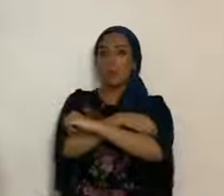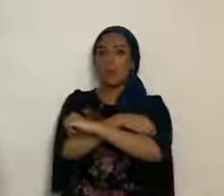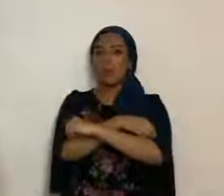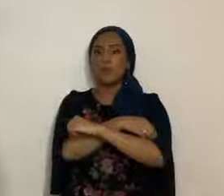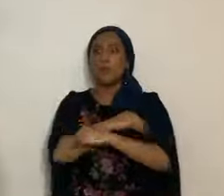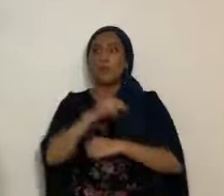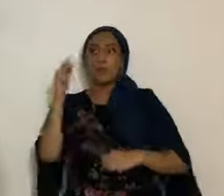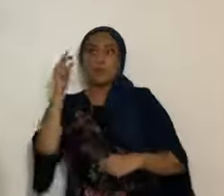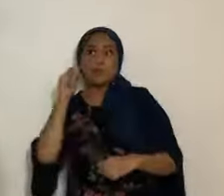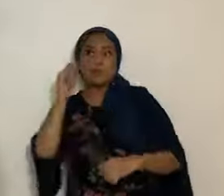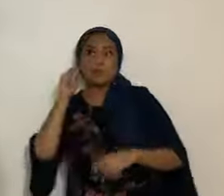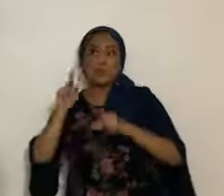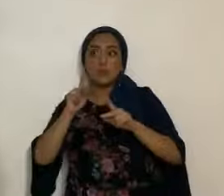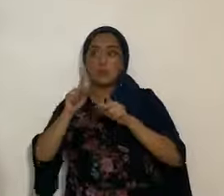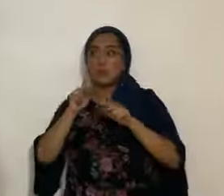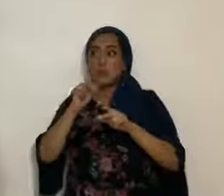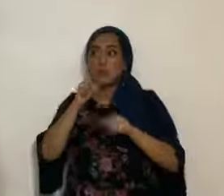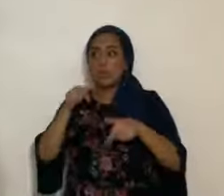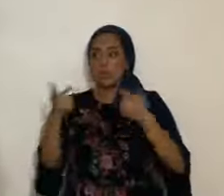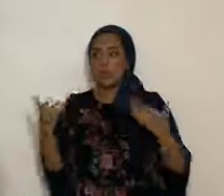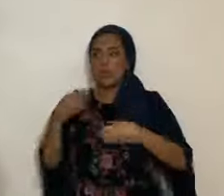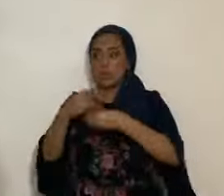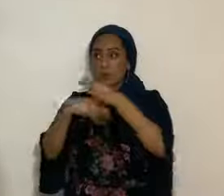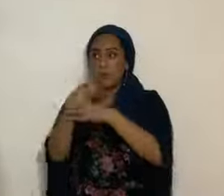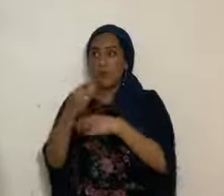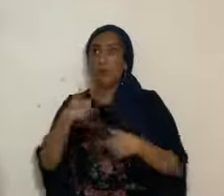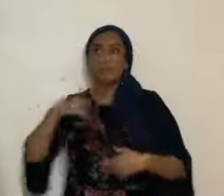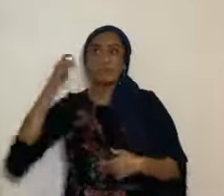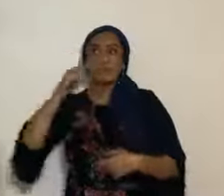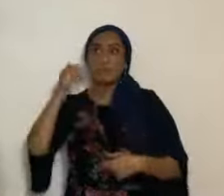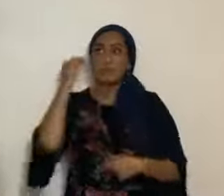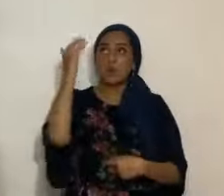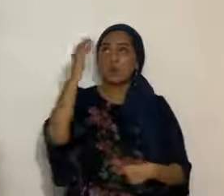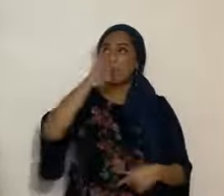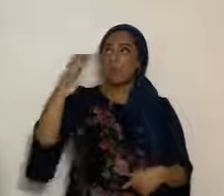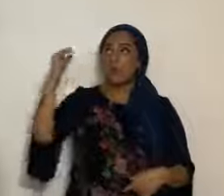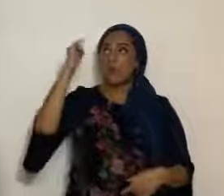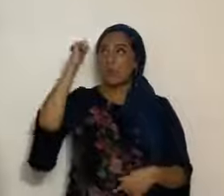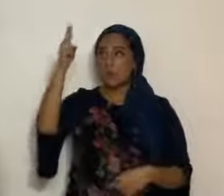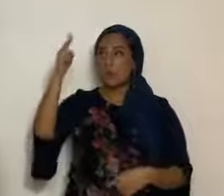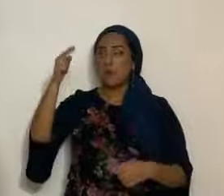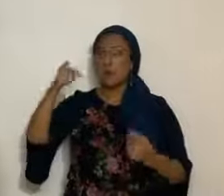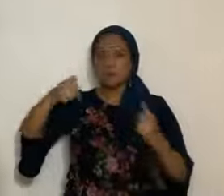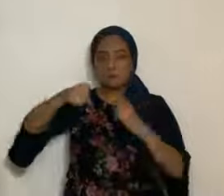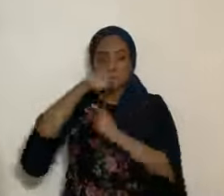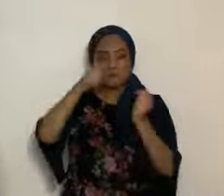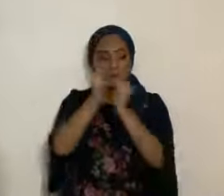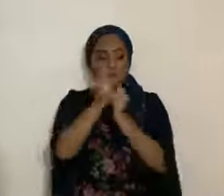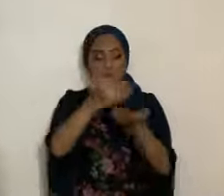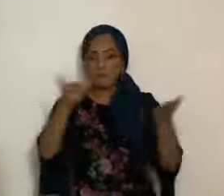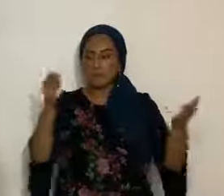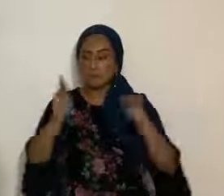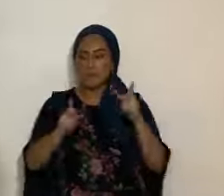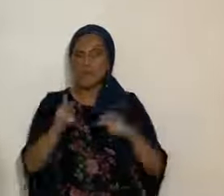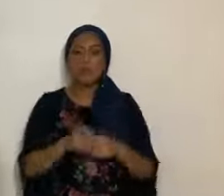los habitantes de esta tierra, los cuales han oído que tú, oh Yahweh, estabas en medio de este pueblo. Que cara a cara